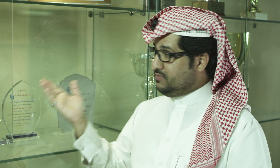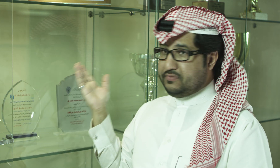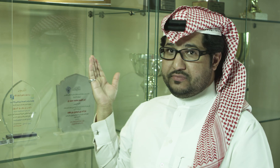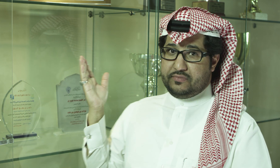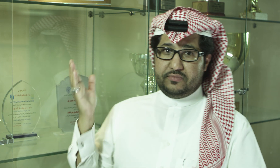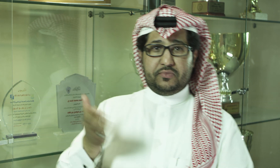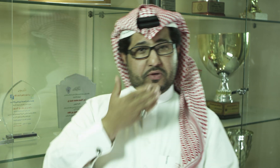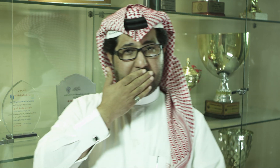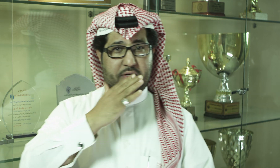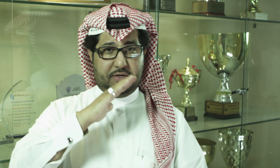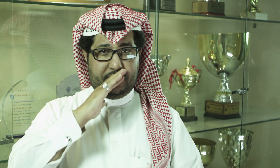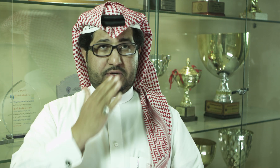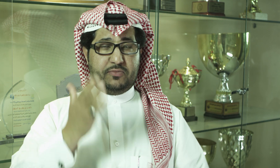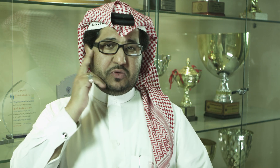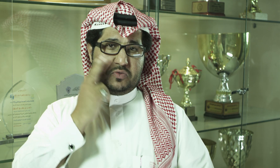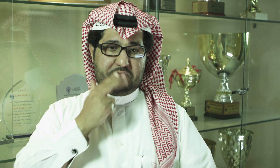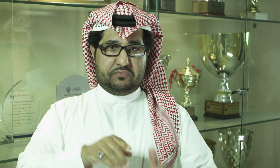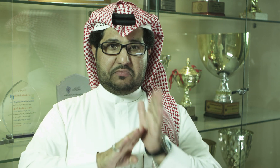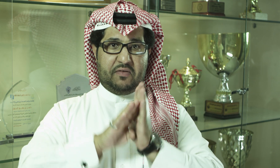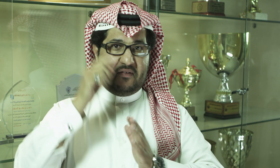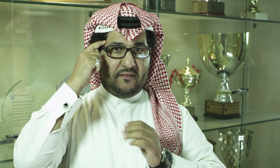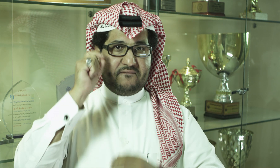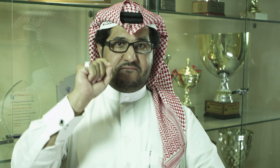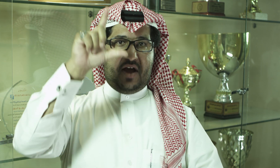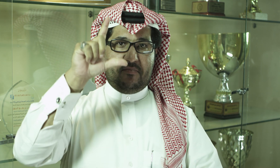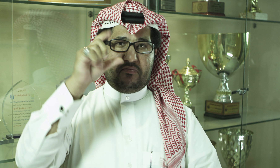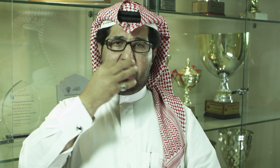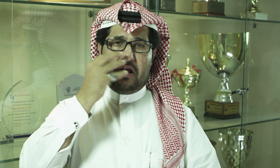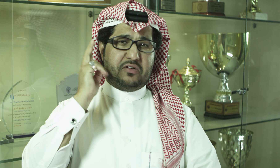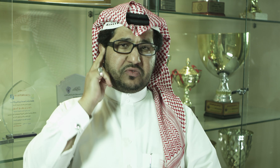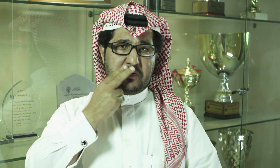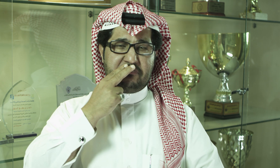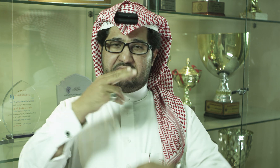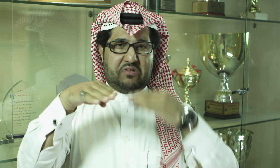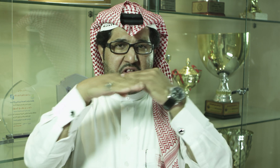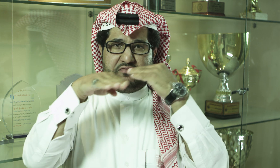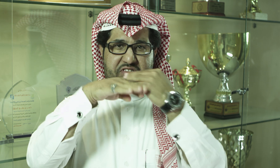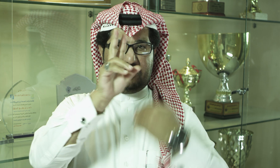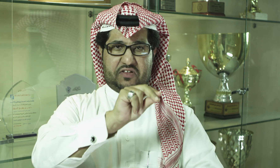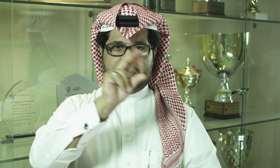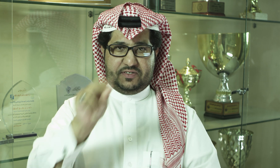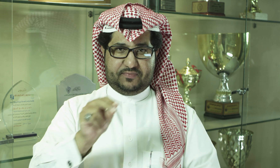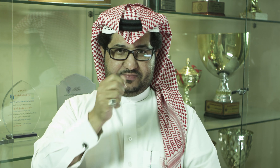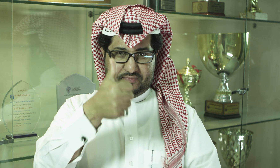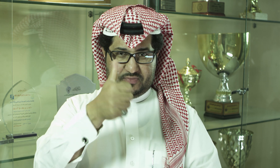لله الآن الصم يتطورون وفاهمين. المتكلمين والصم نفس الشيء، سواسية.